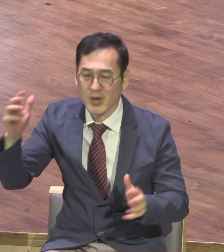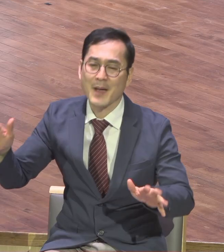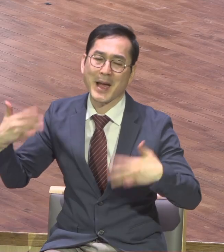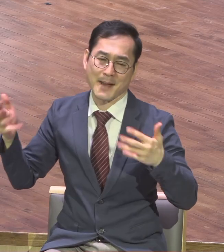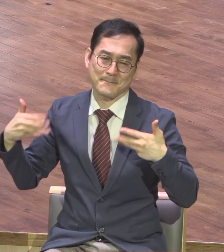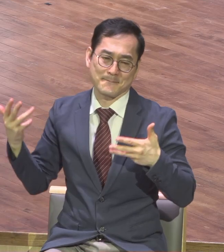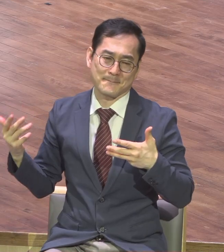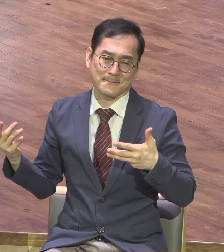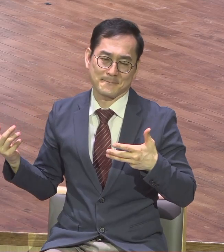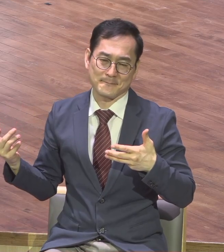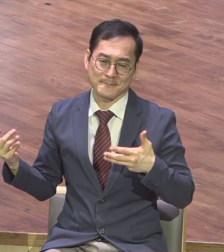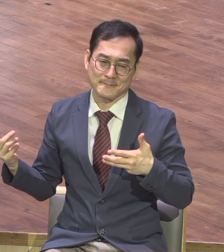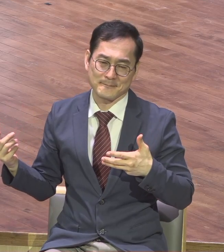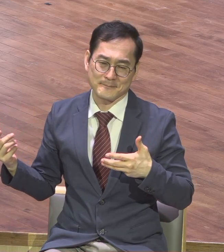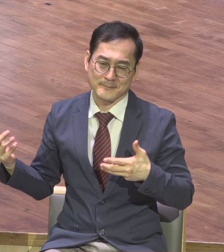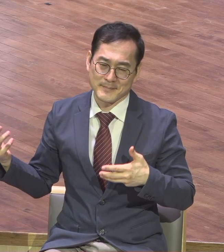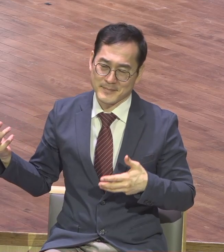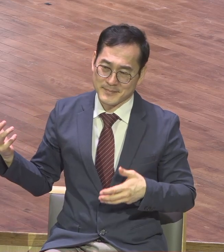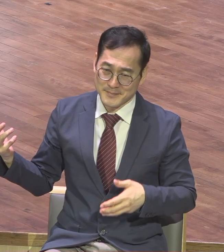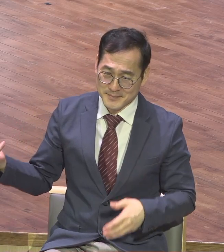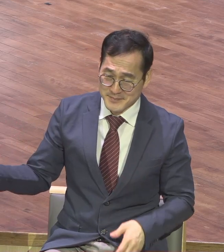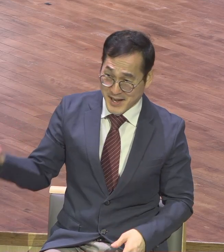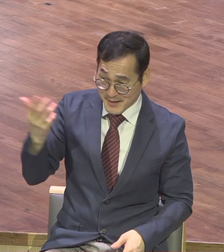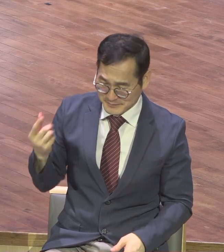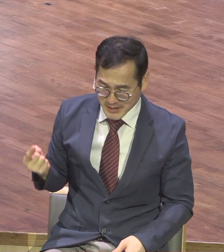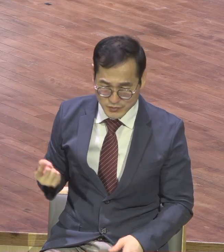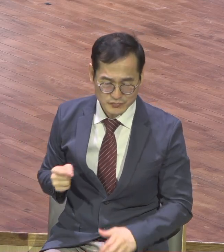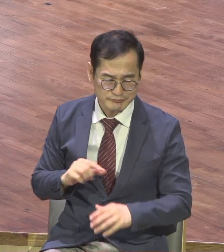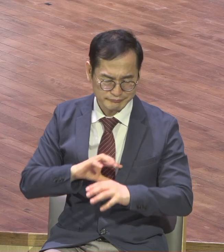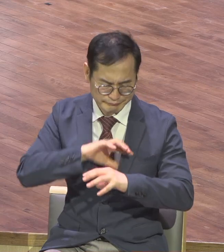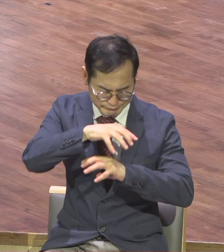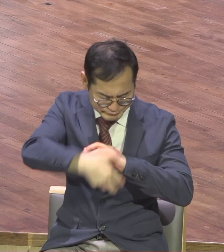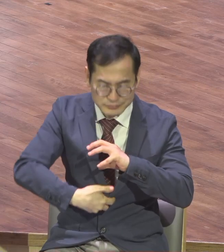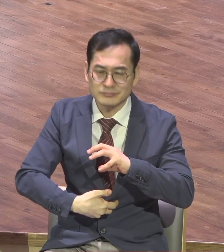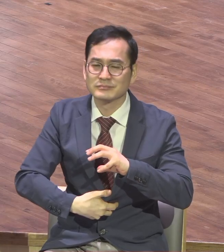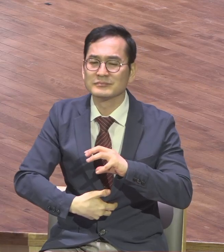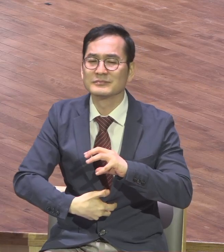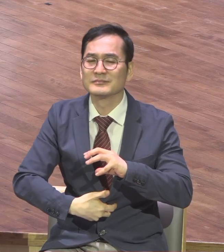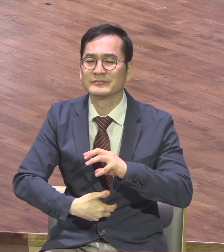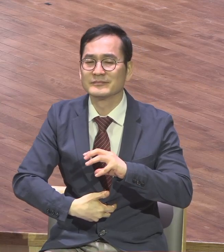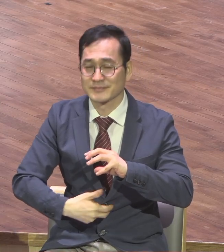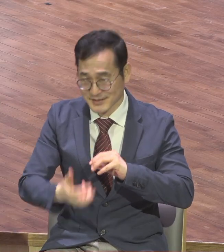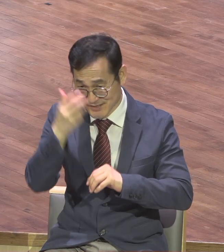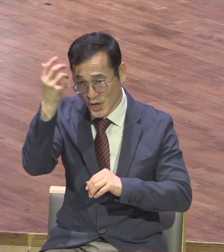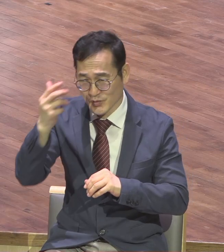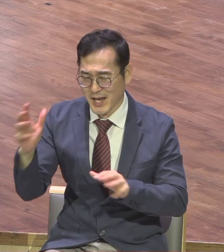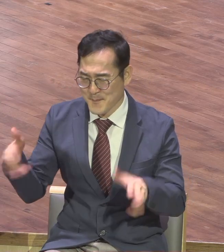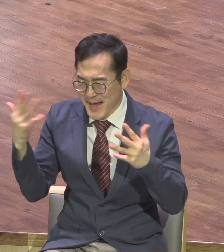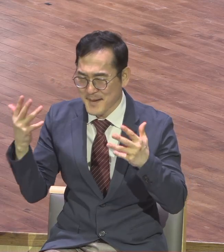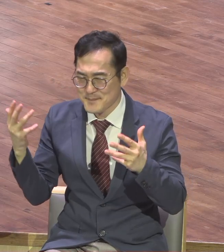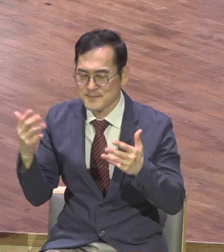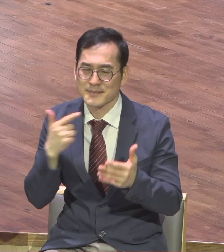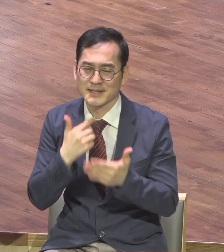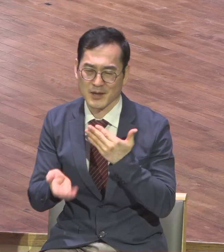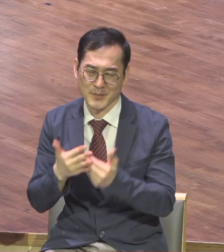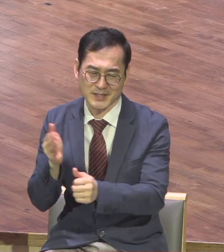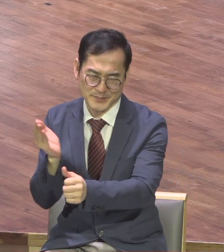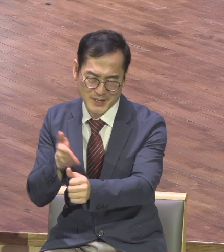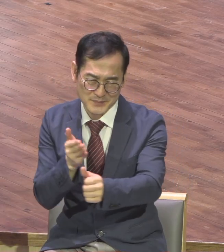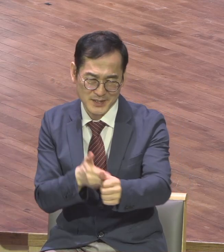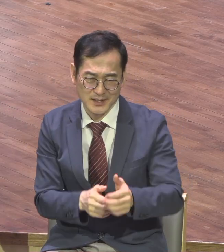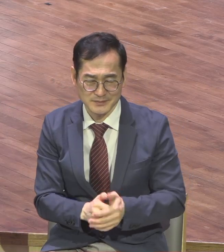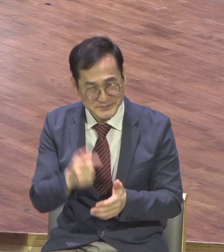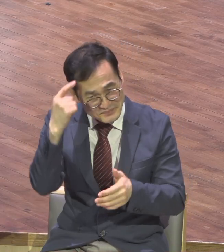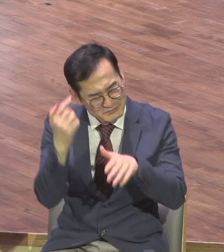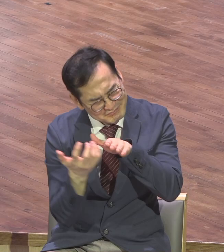여러분이 생명을 살리는 유일성의 복음을 선포할 때 성령이 바람이 부는 점이 되시기 바랍니다. 여러분이 인본주의 쓰고 잔머리